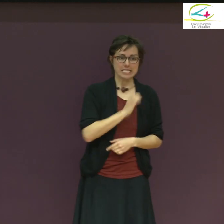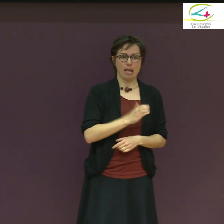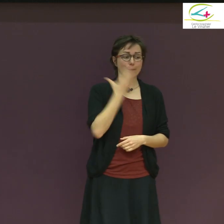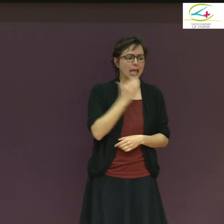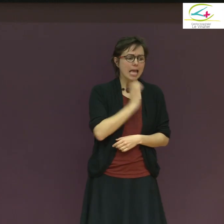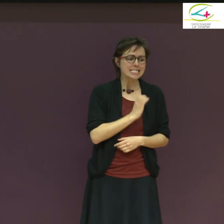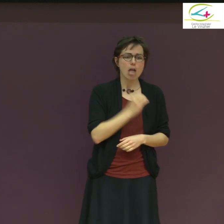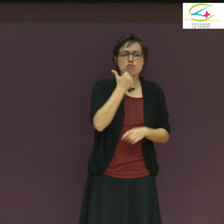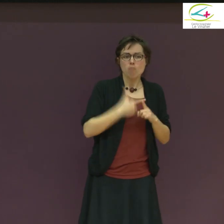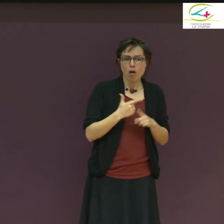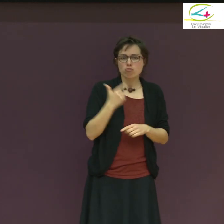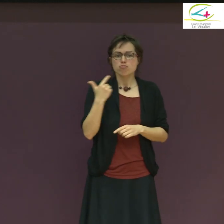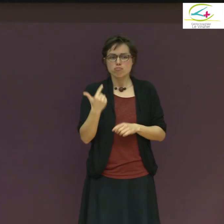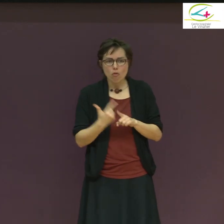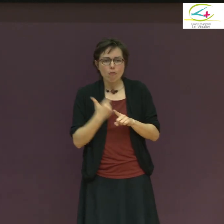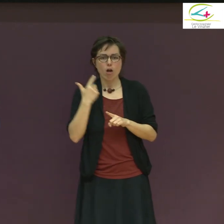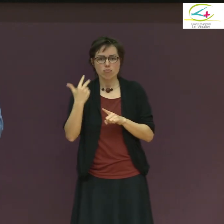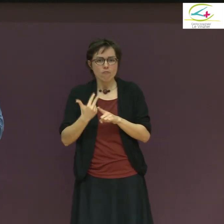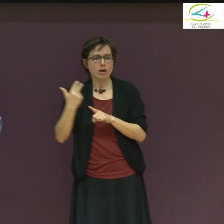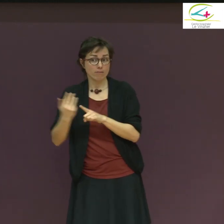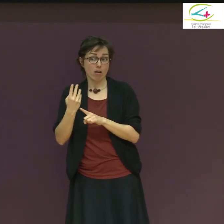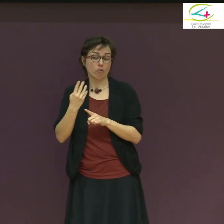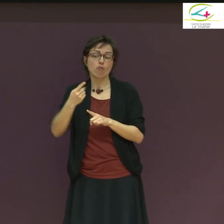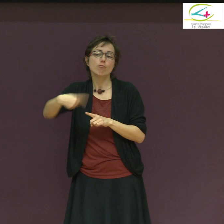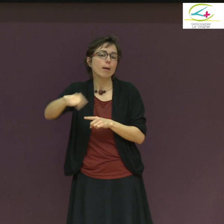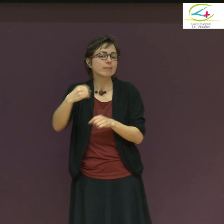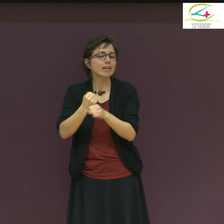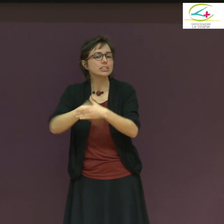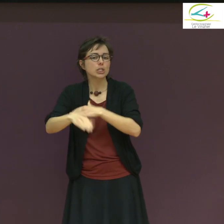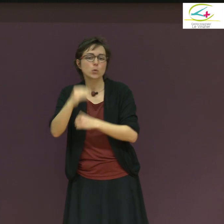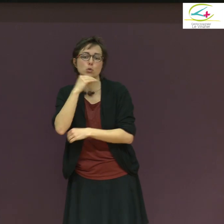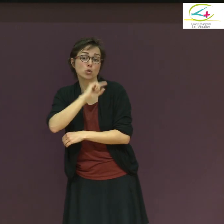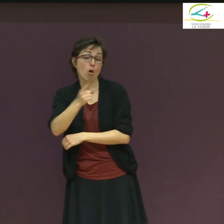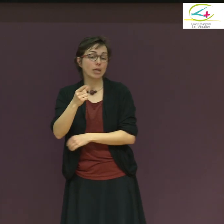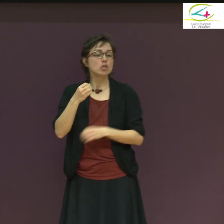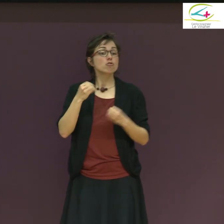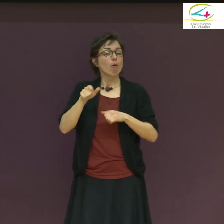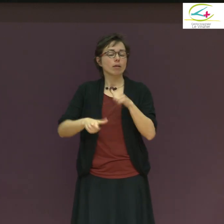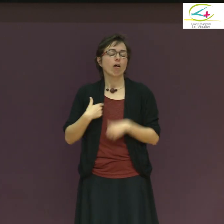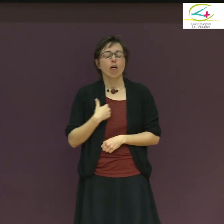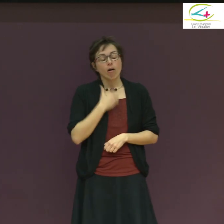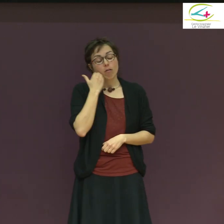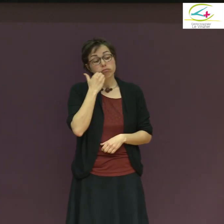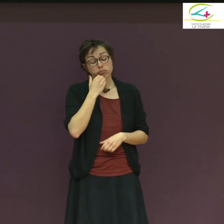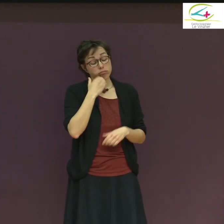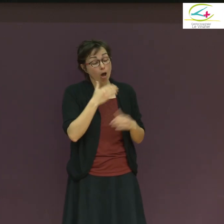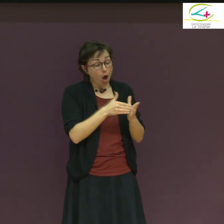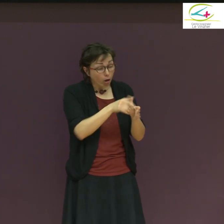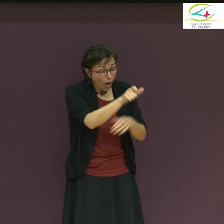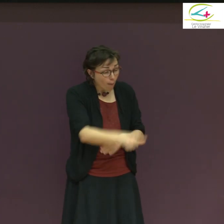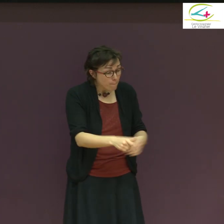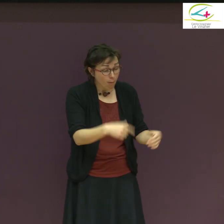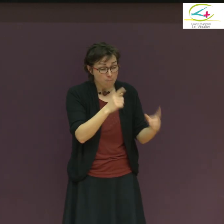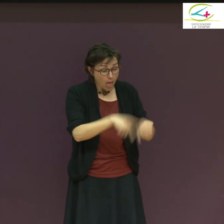plusieurs, ça a tendance, alors vous n'êtes pas urgentiste, mais ça a tendance à user les urgences. C'est la 20e fois qu'elle vient, qu'est-ce qu'elle nous